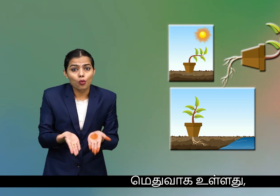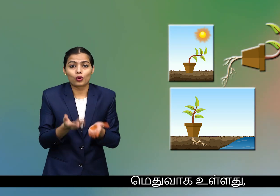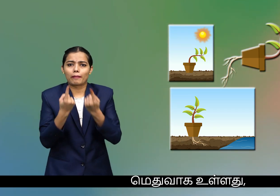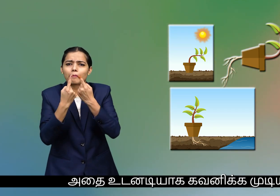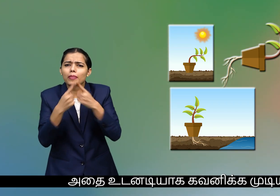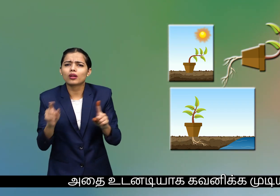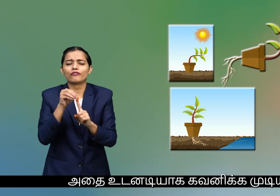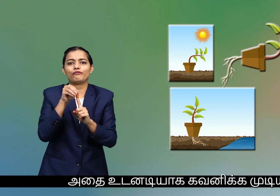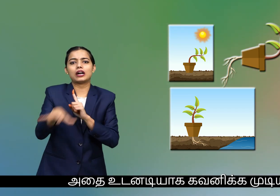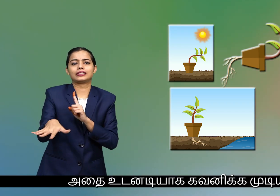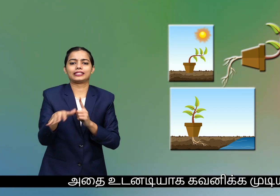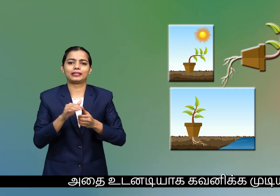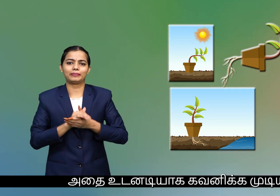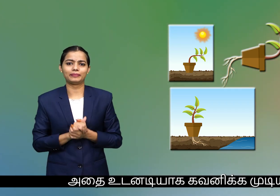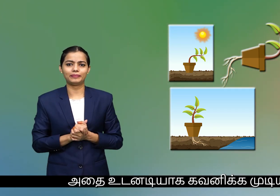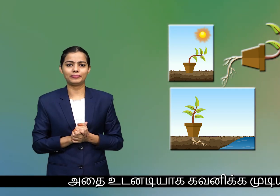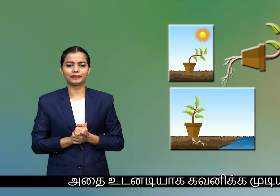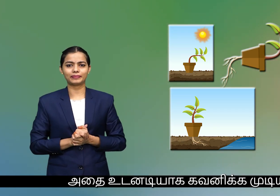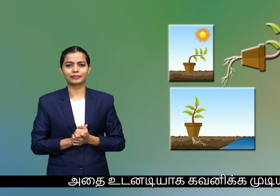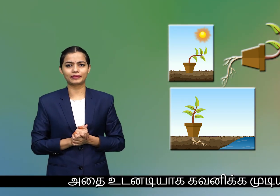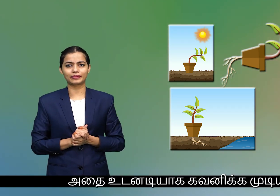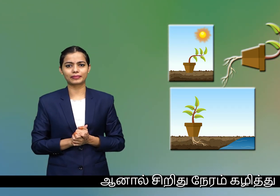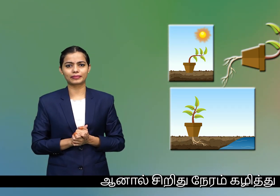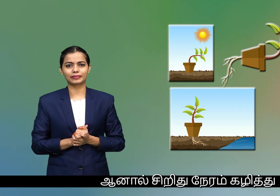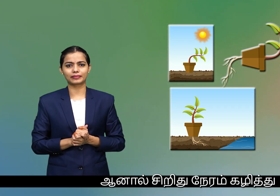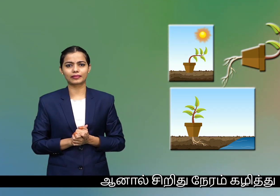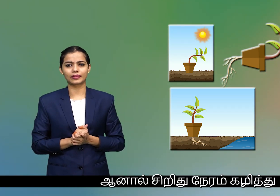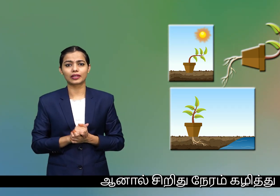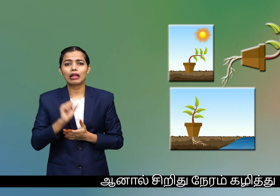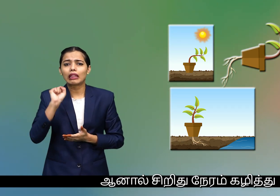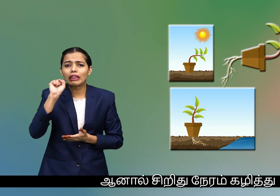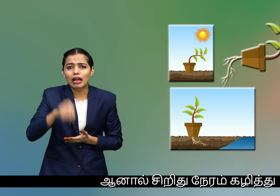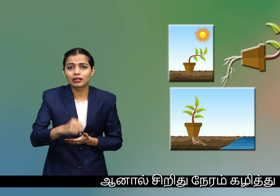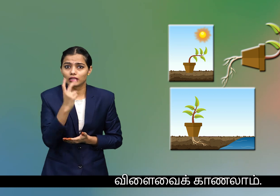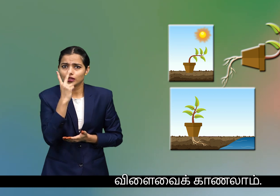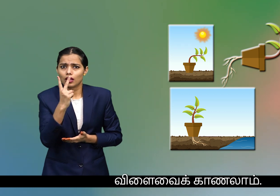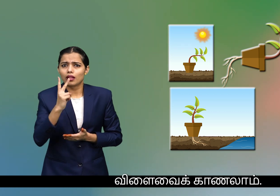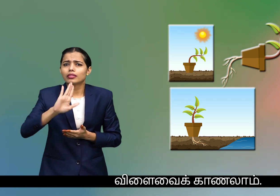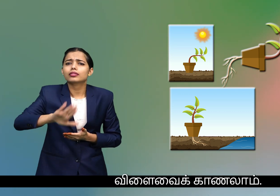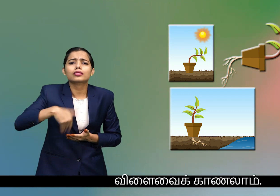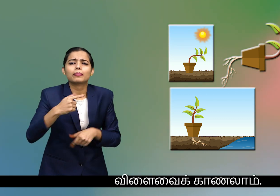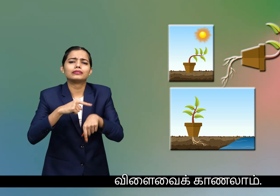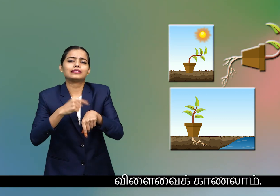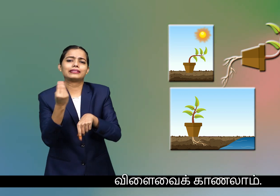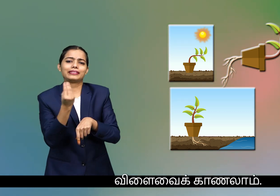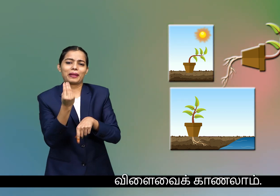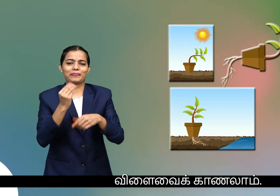உள்ளது. அதை உடனடியாக கவனிக்க முடியாது. ஆனால் சிறிது நேரம் கழித்து விளைவை